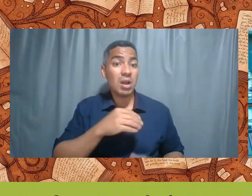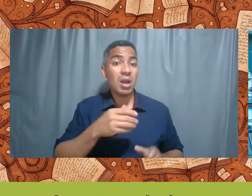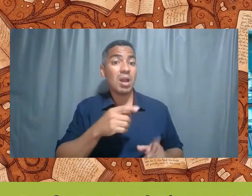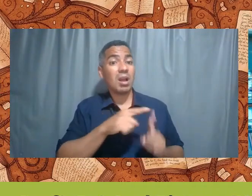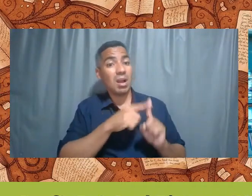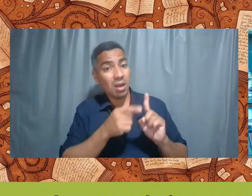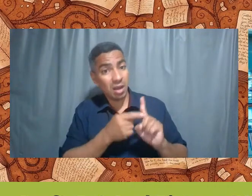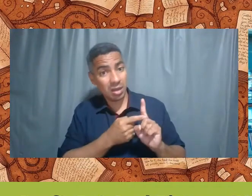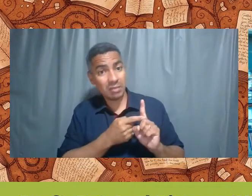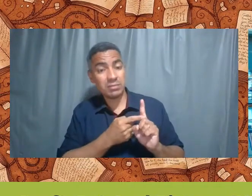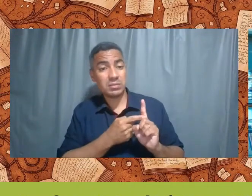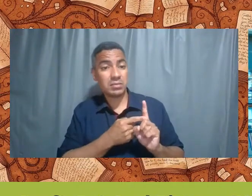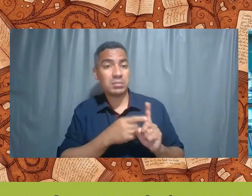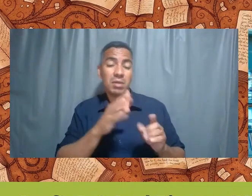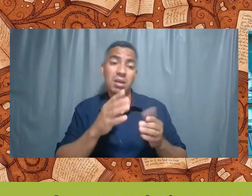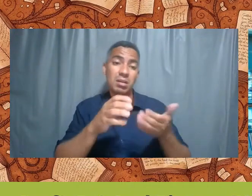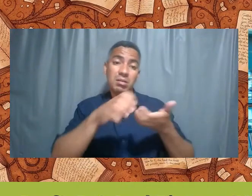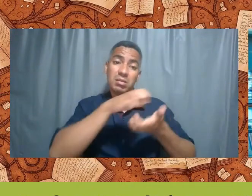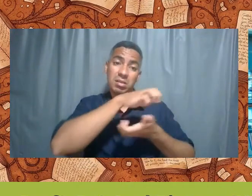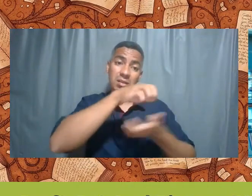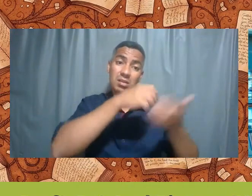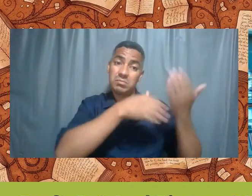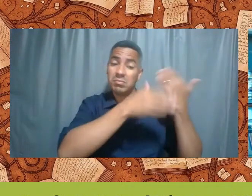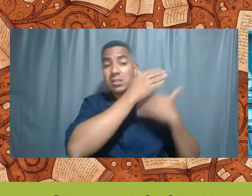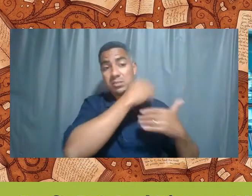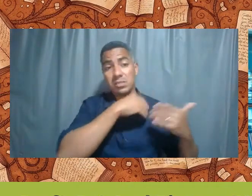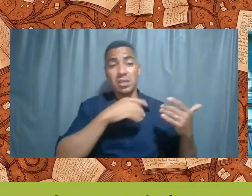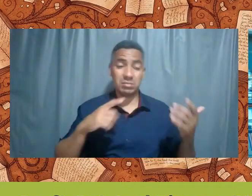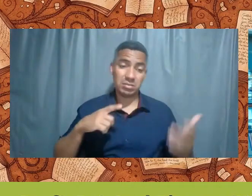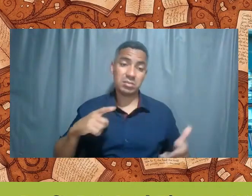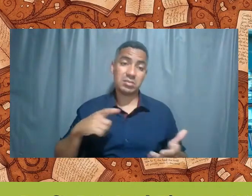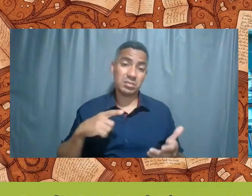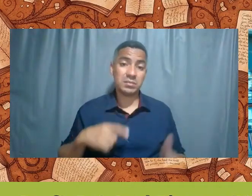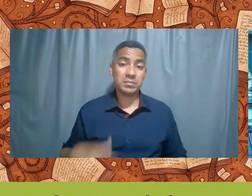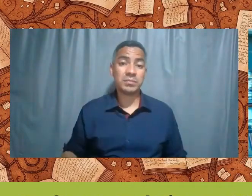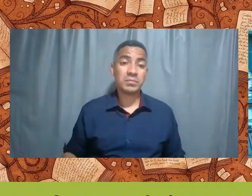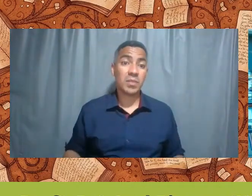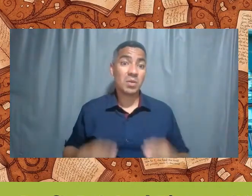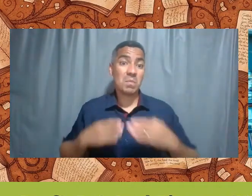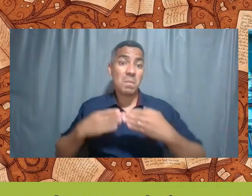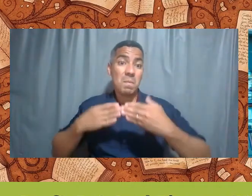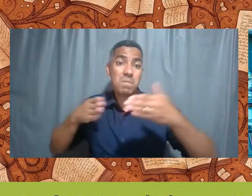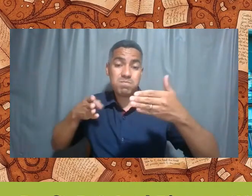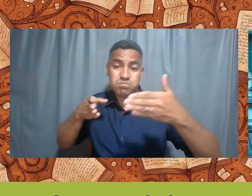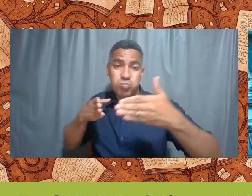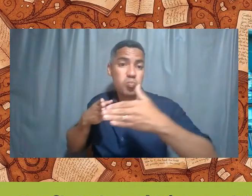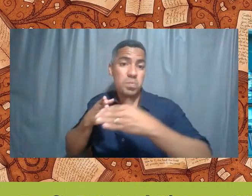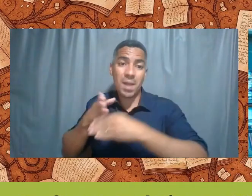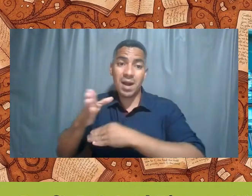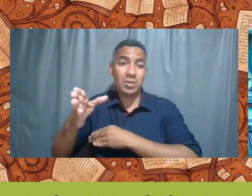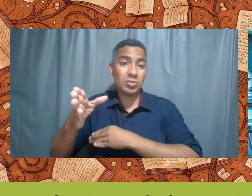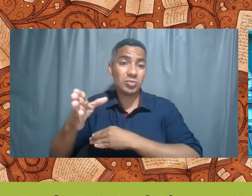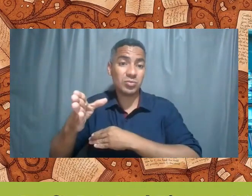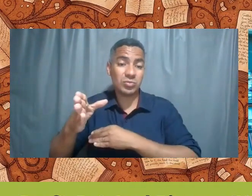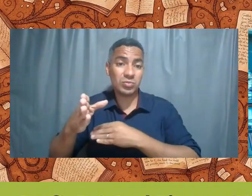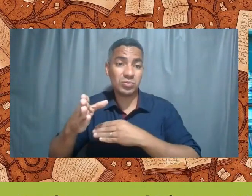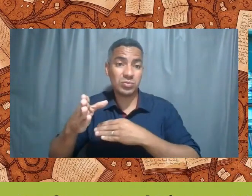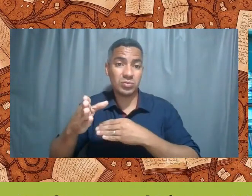esse pressuposto, né? Efetivamente, né? De maneira que, nesse contexto